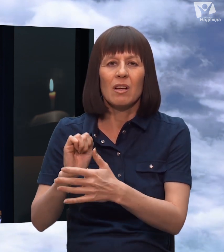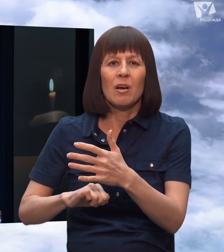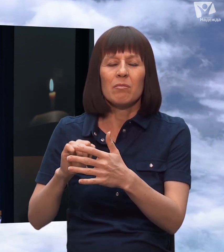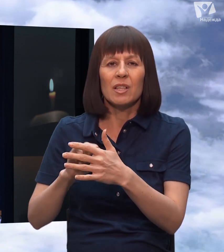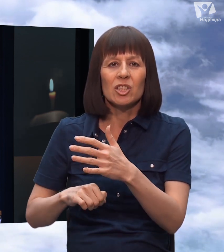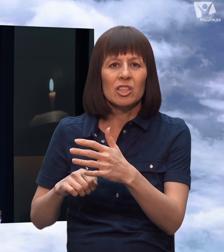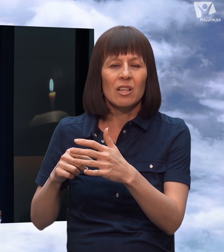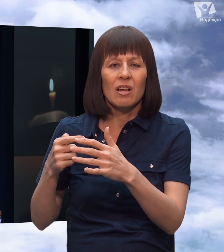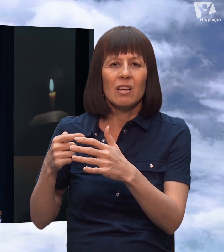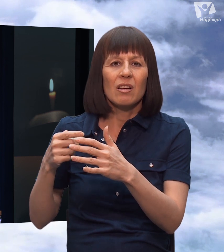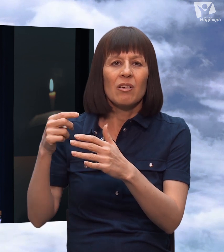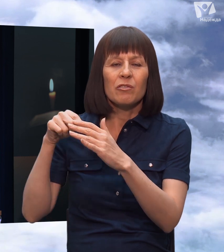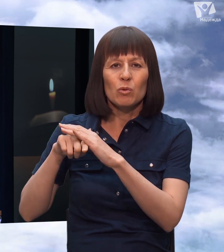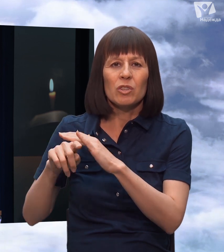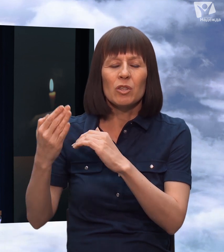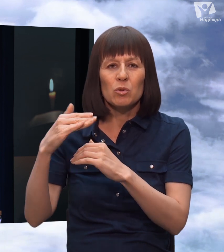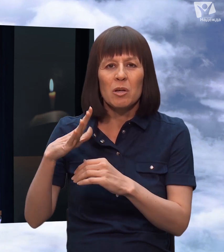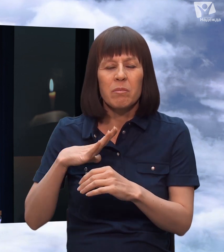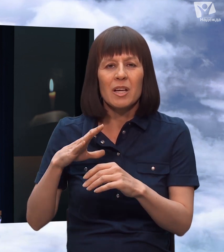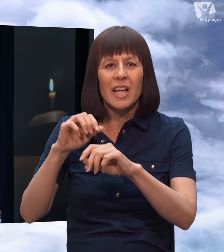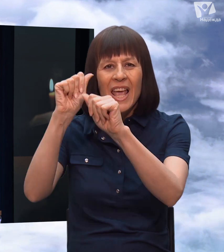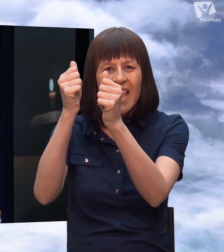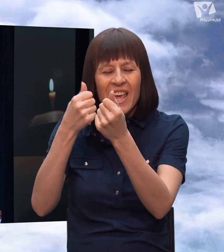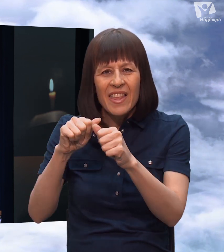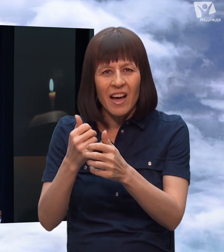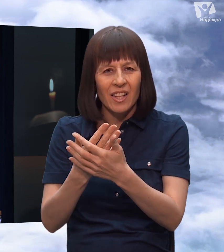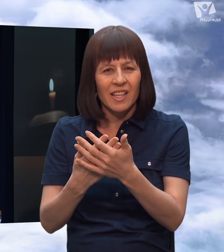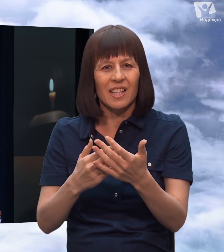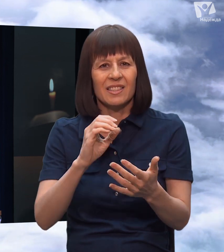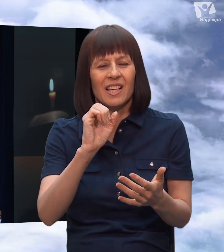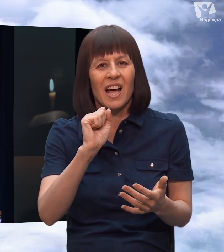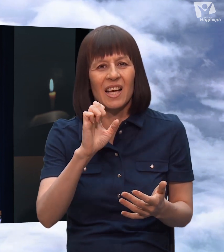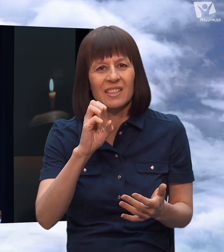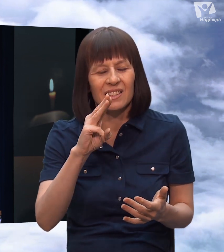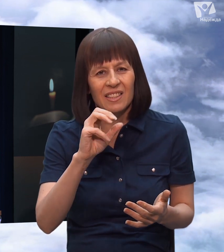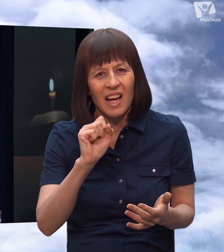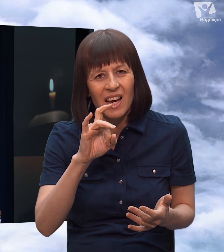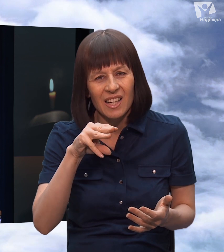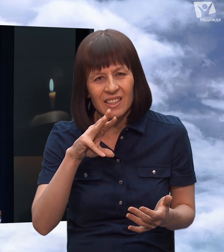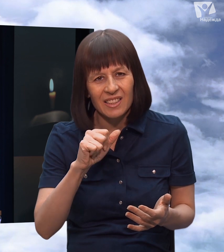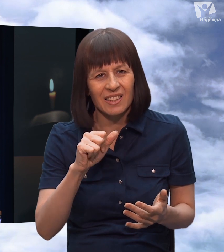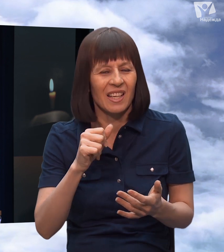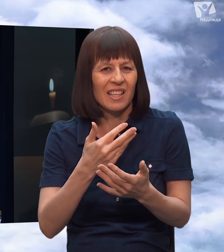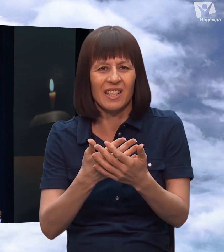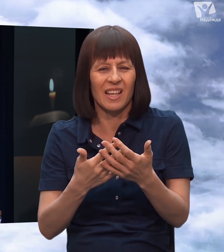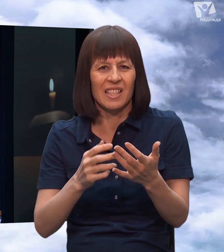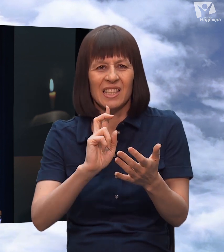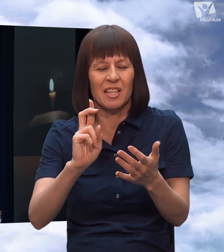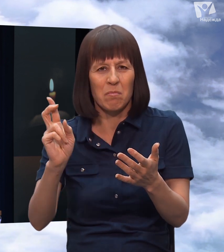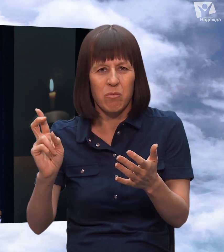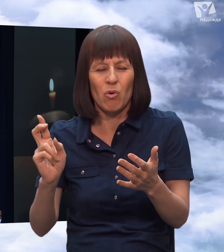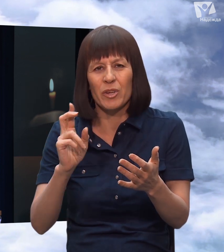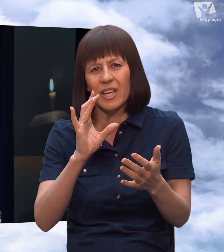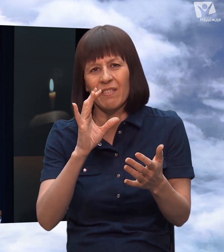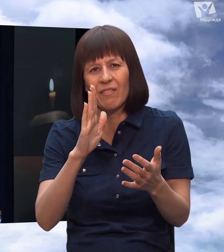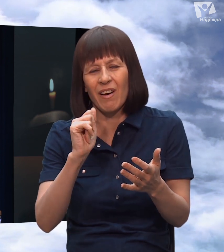святилище были идолы стал бы hr или астарты вот были то есть ну это храм уже по сути сделал был